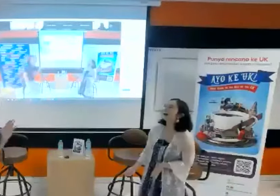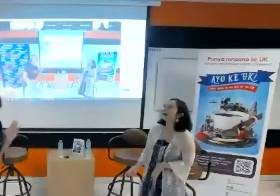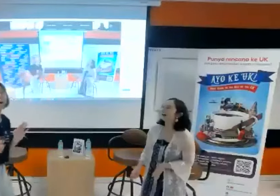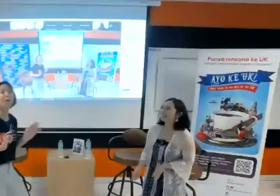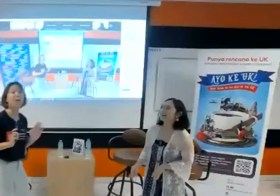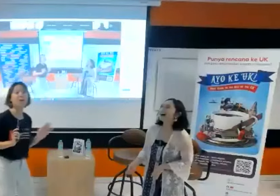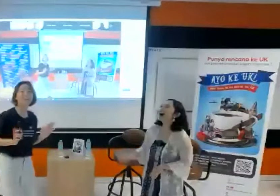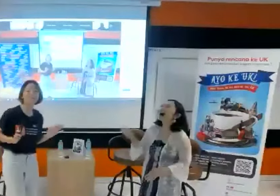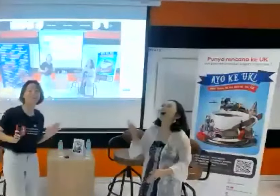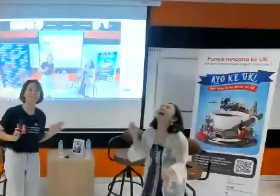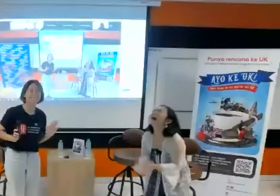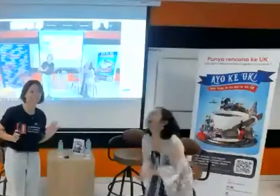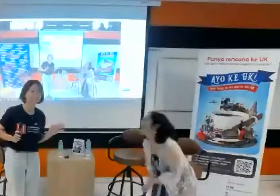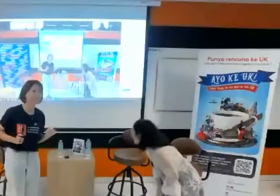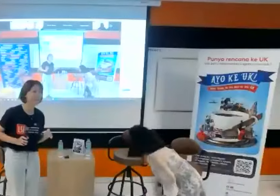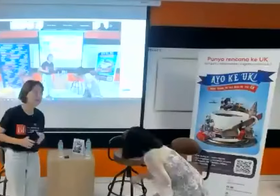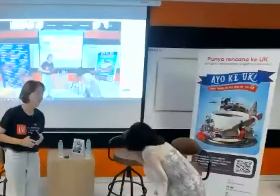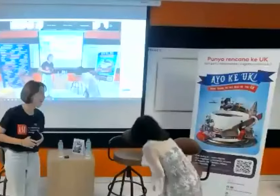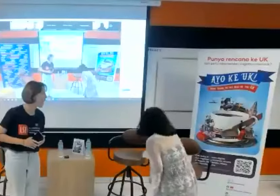presidennya